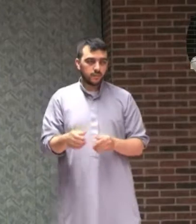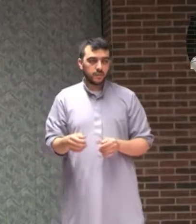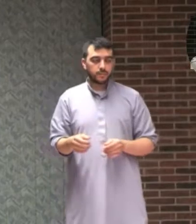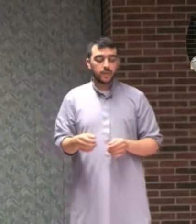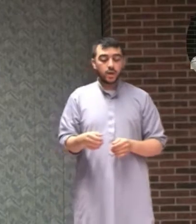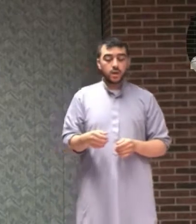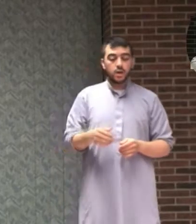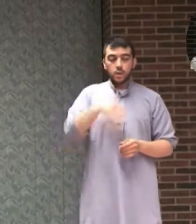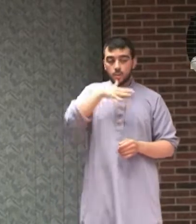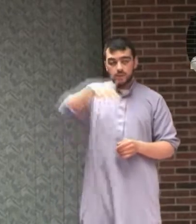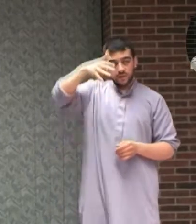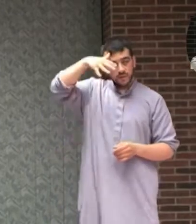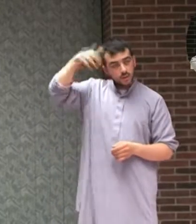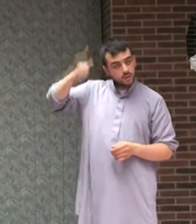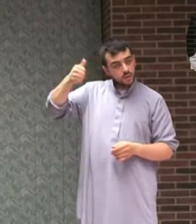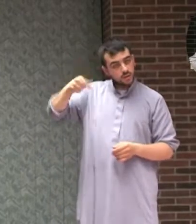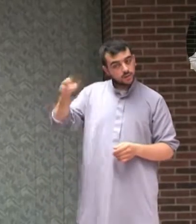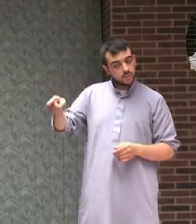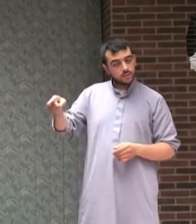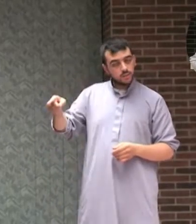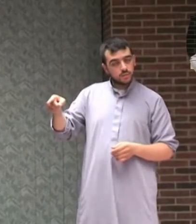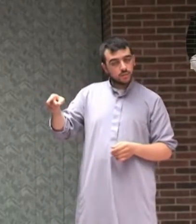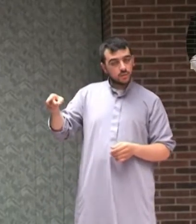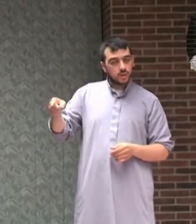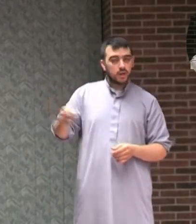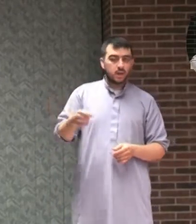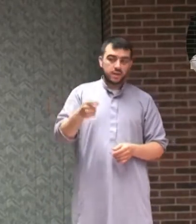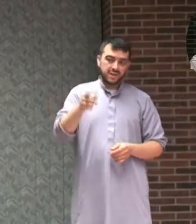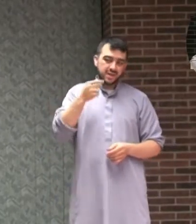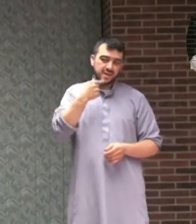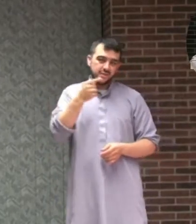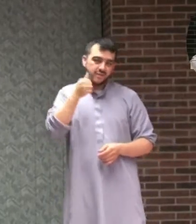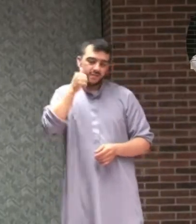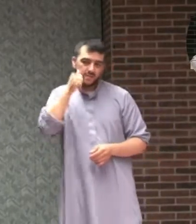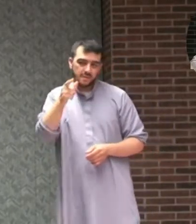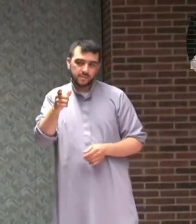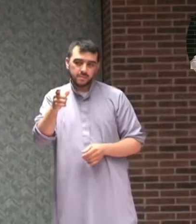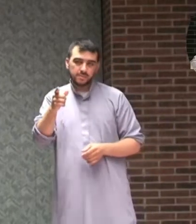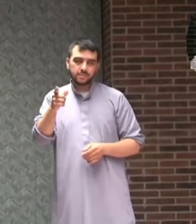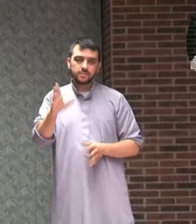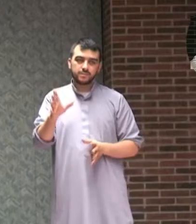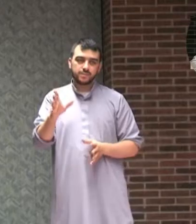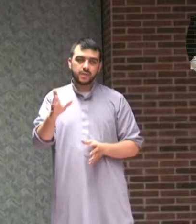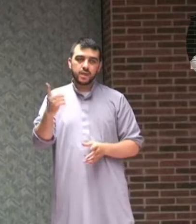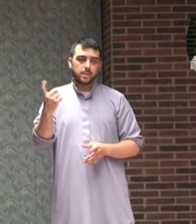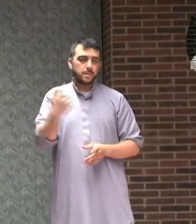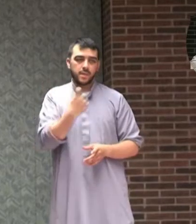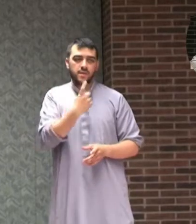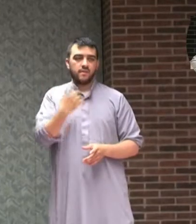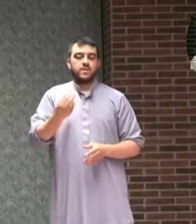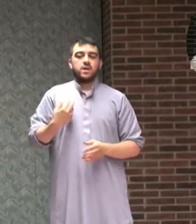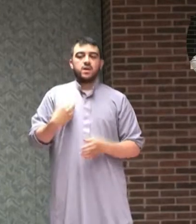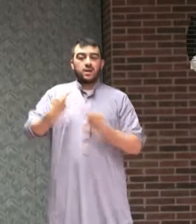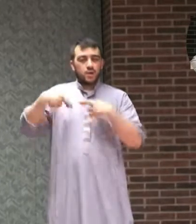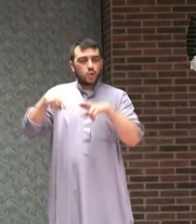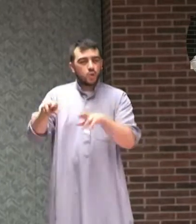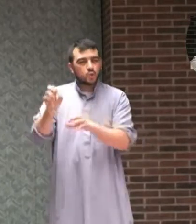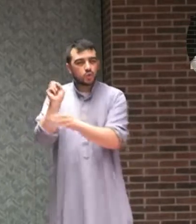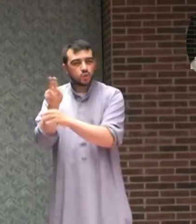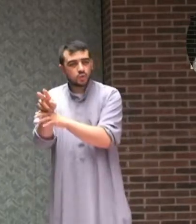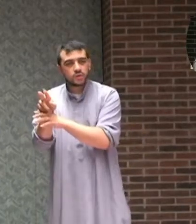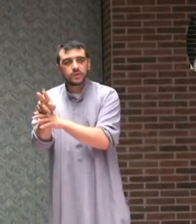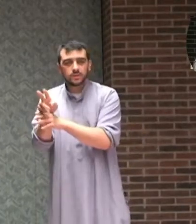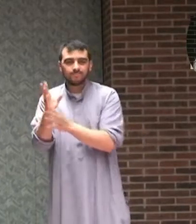à ce niveau-là. Le prophète sallam nous a ou a interdit aux femmes de circuler dans la